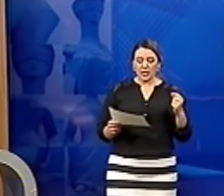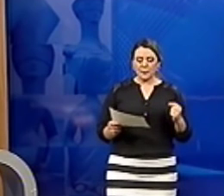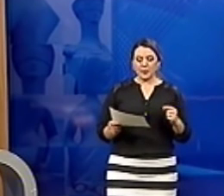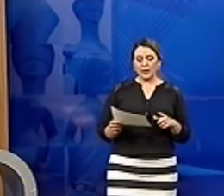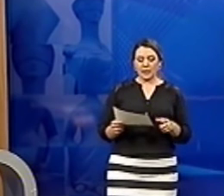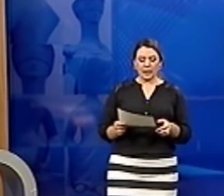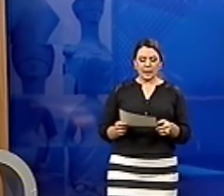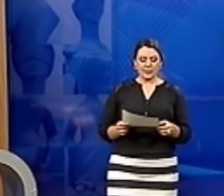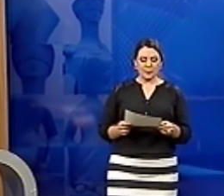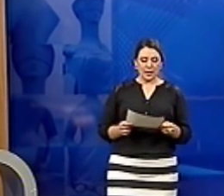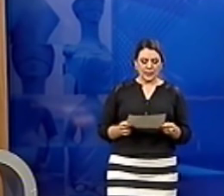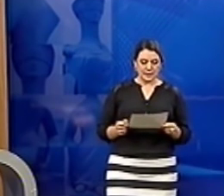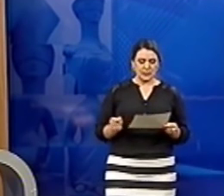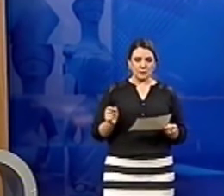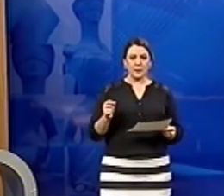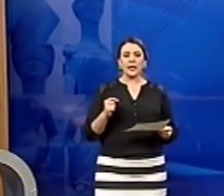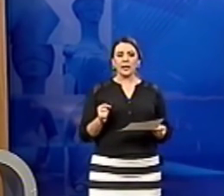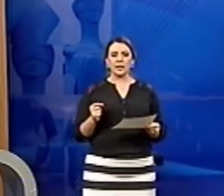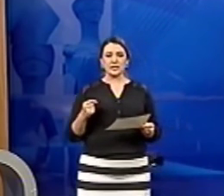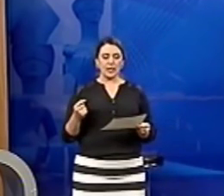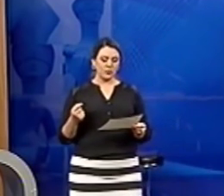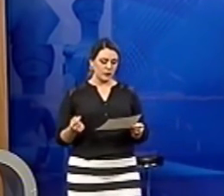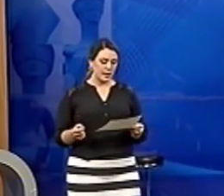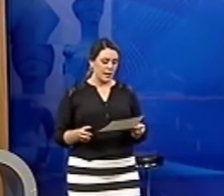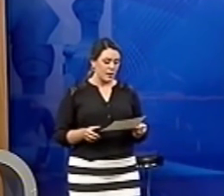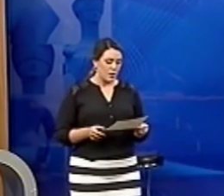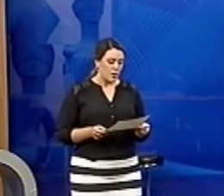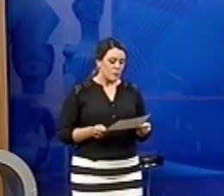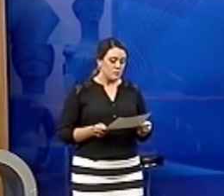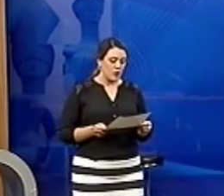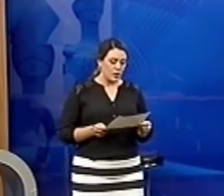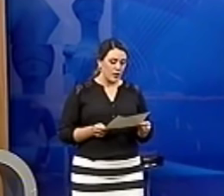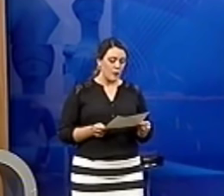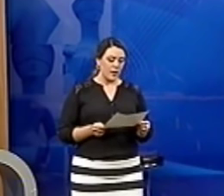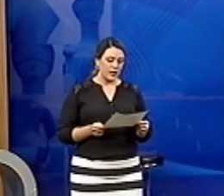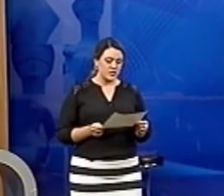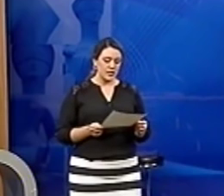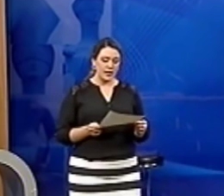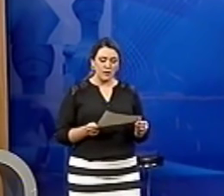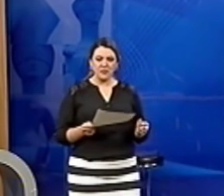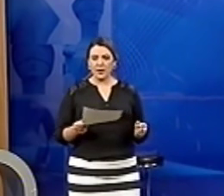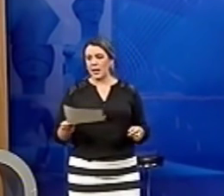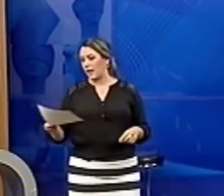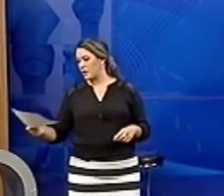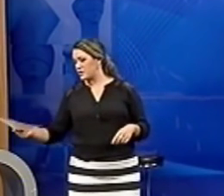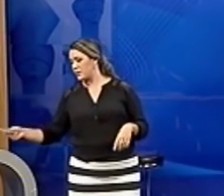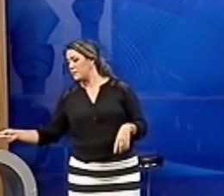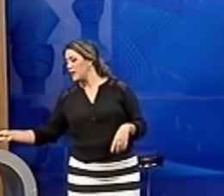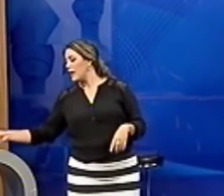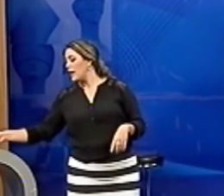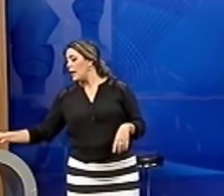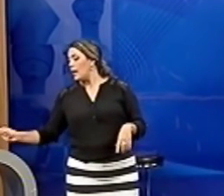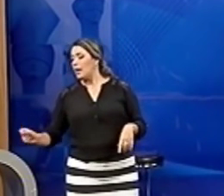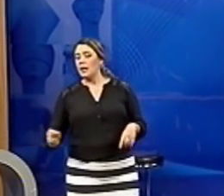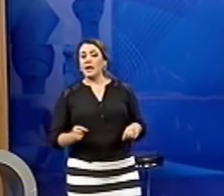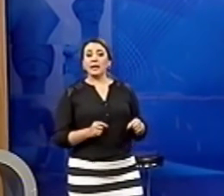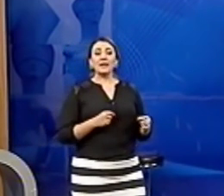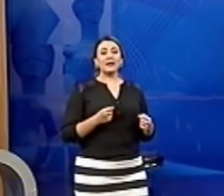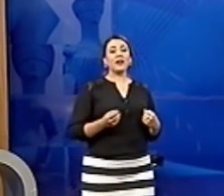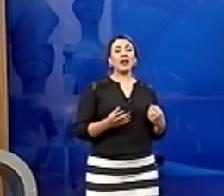a primeira lei trabalhista, para quem quiser anotar, Moral and Health Act, que